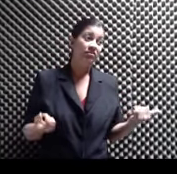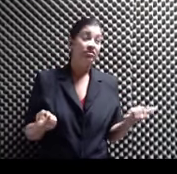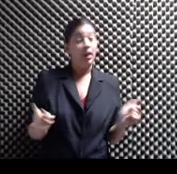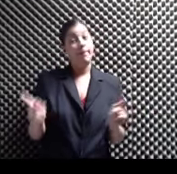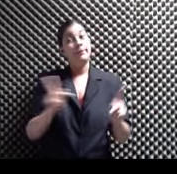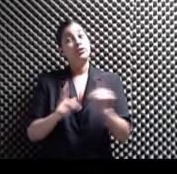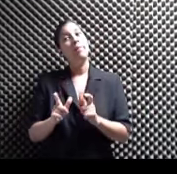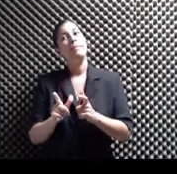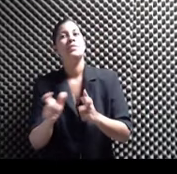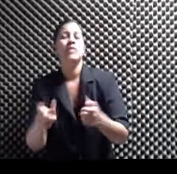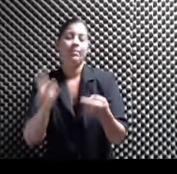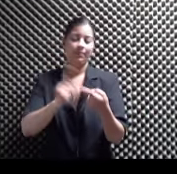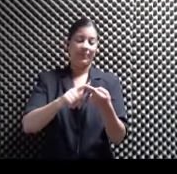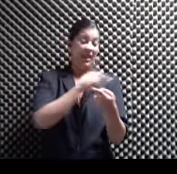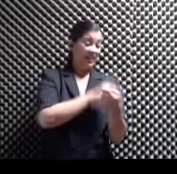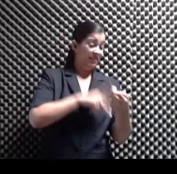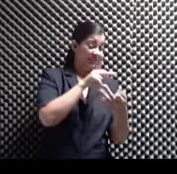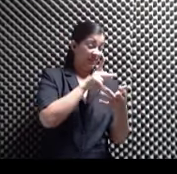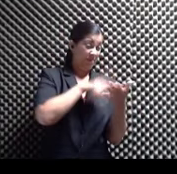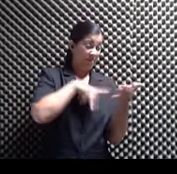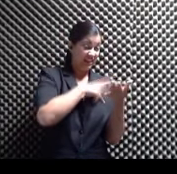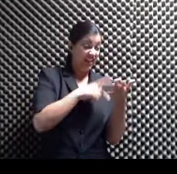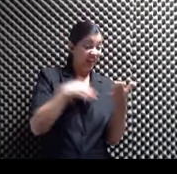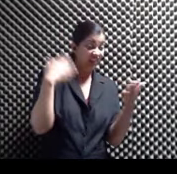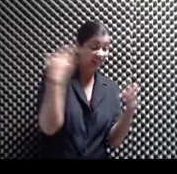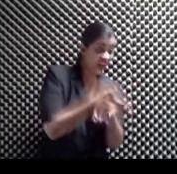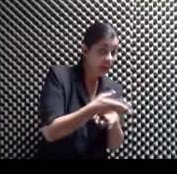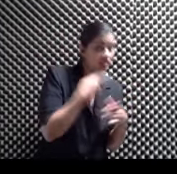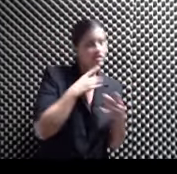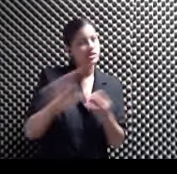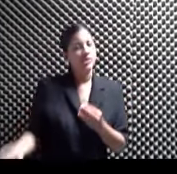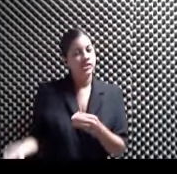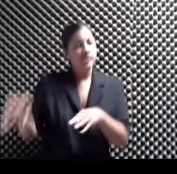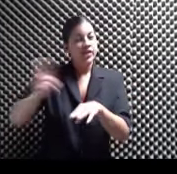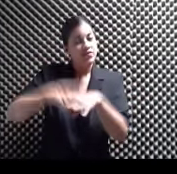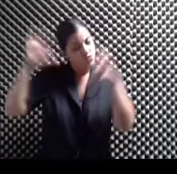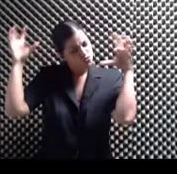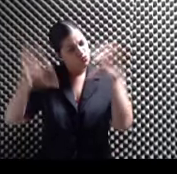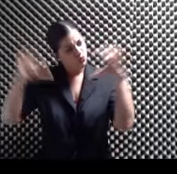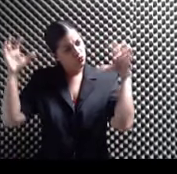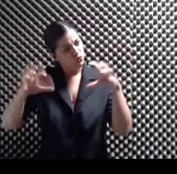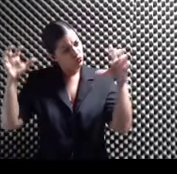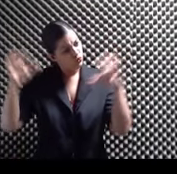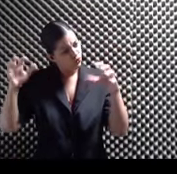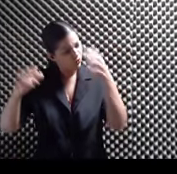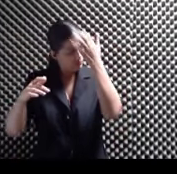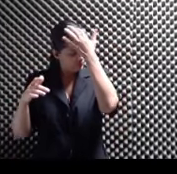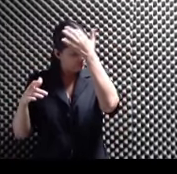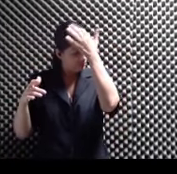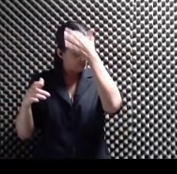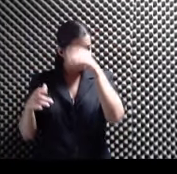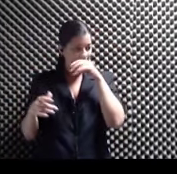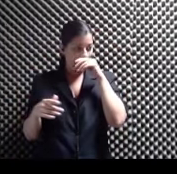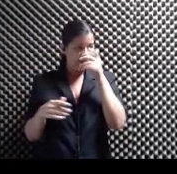con prisa, entregando tales las planillas y haciendo fila, pues vamos a añadirlo. Eso es para enfriar los calores.